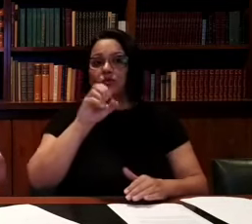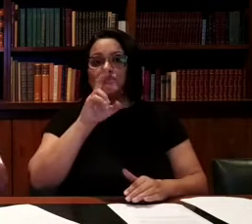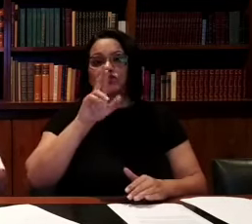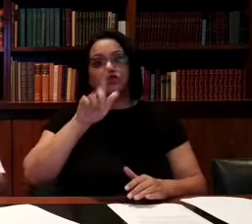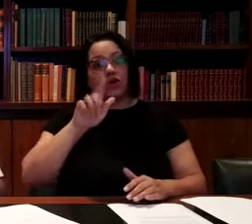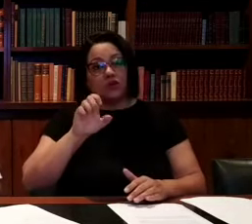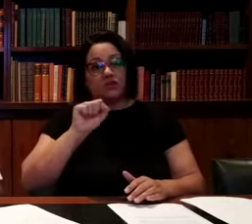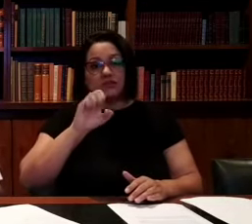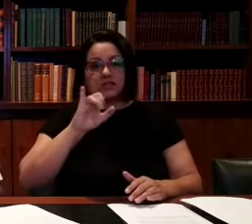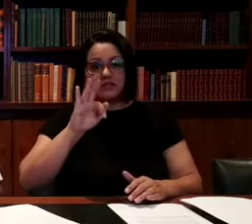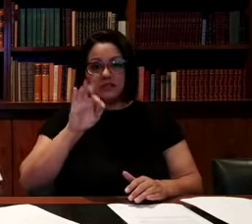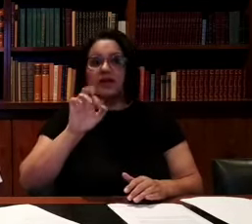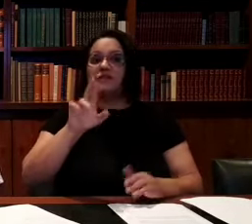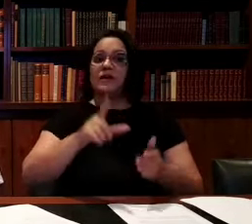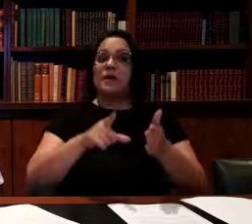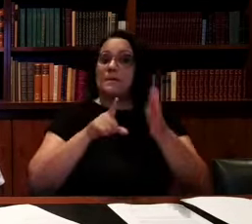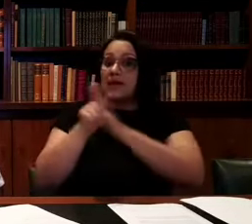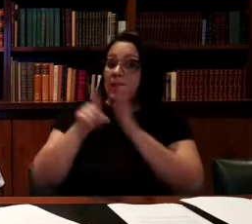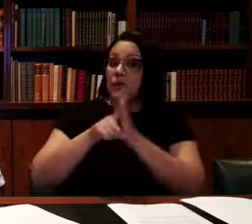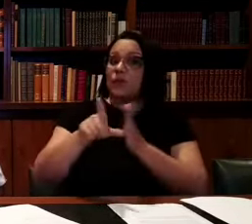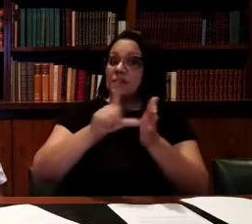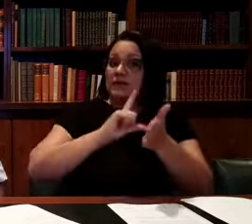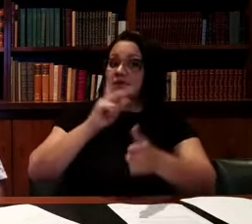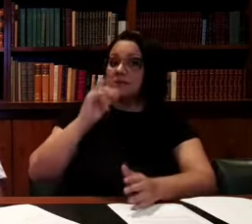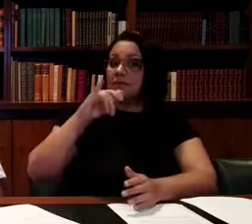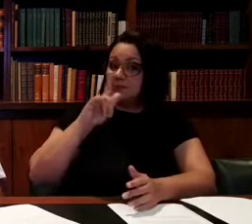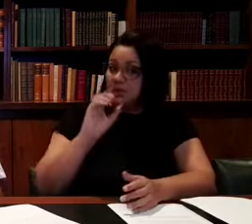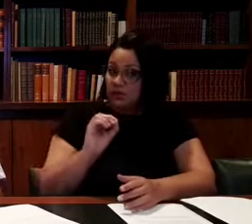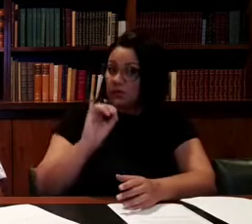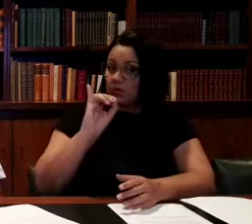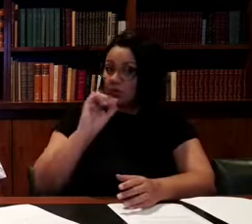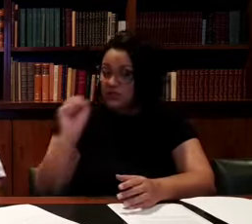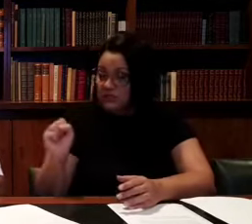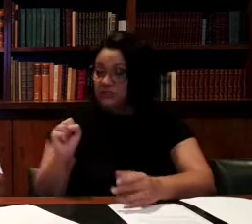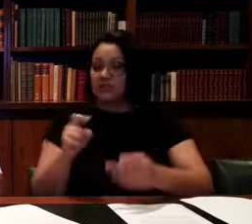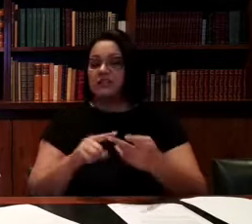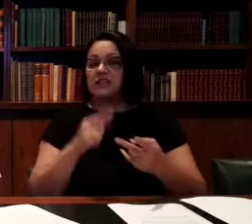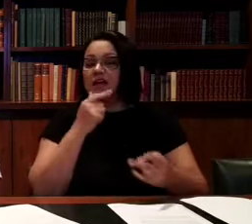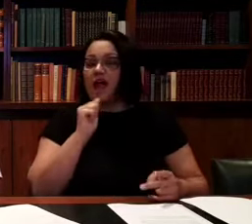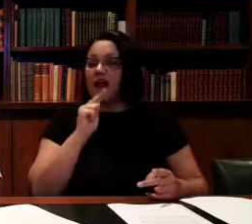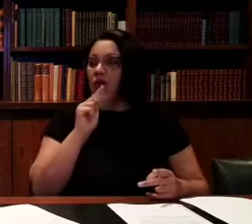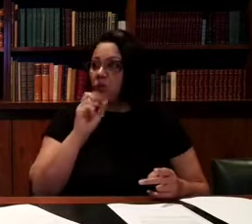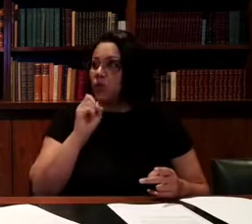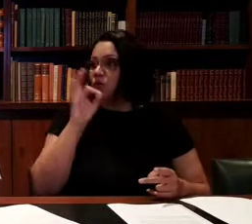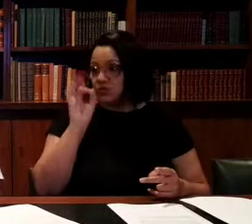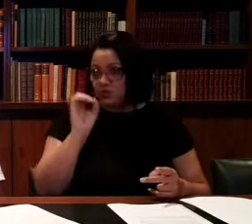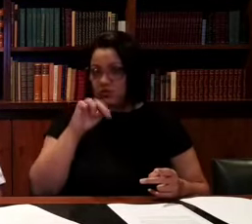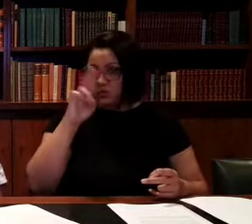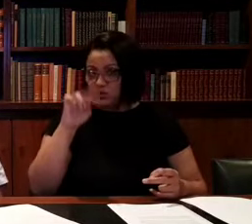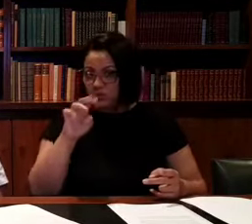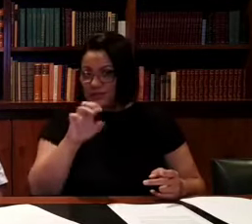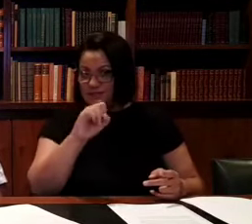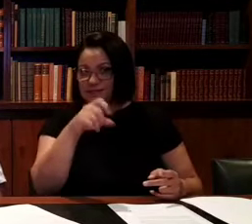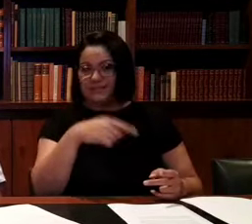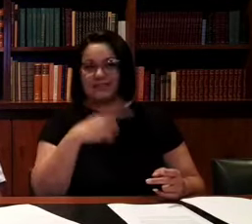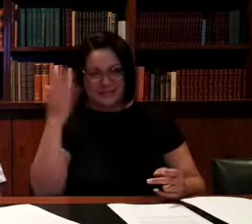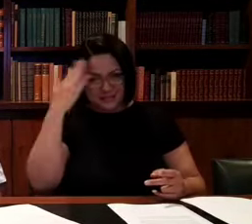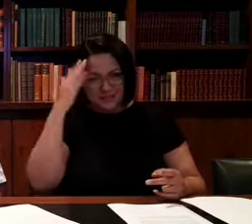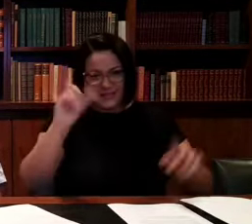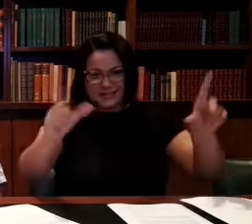que são as perguntas já feita por antecedência e com o pessoal do Piccolo vivo o Augusto Nunes especial ao comandante da